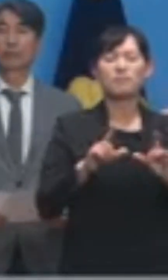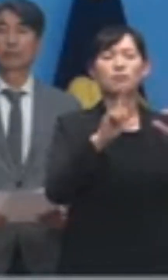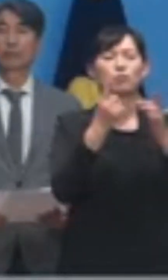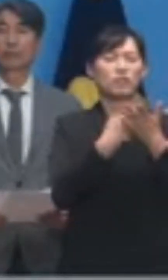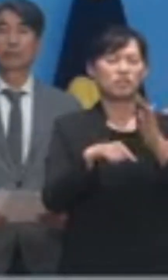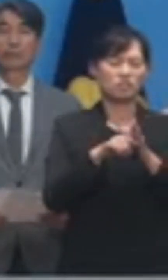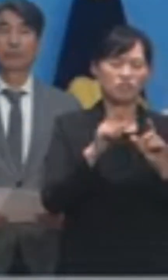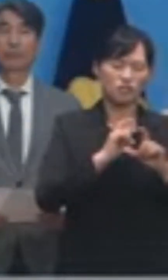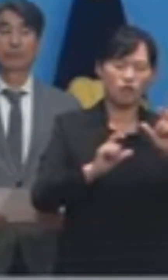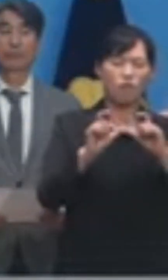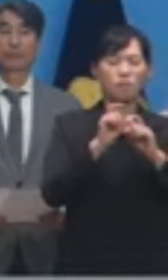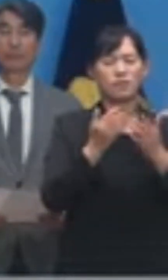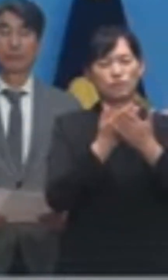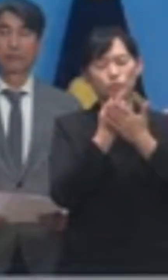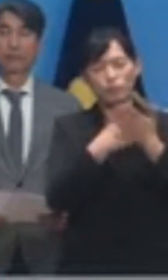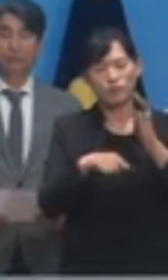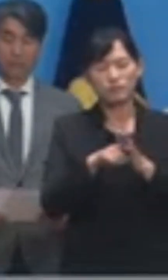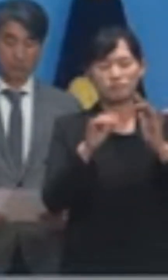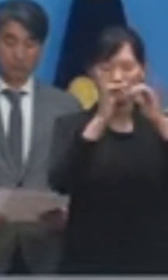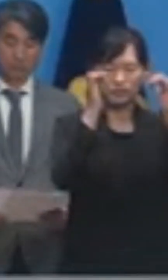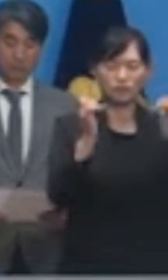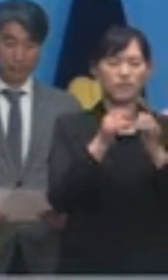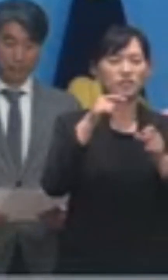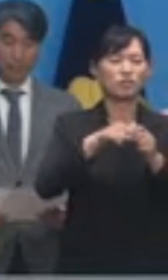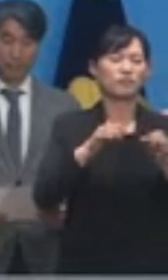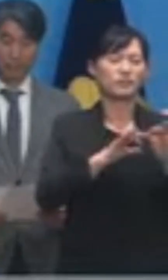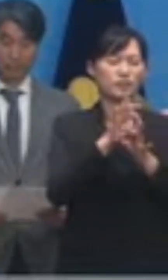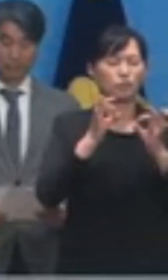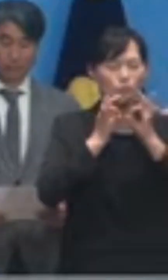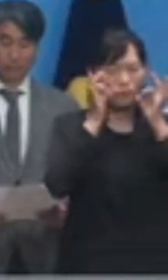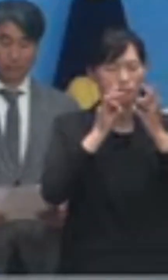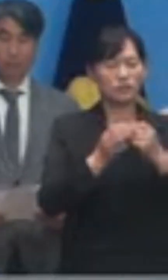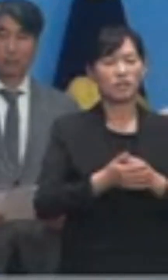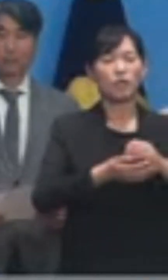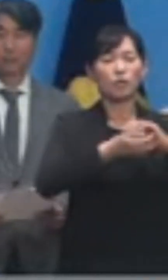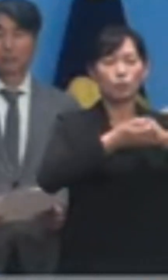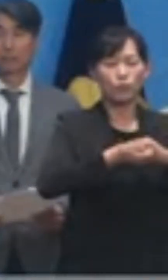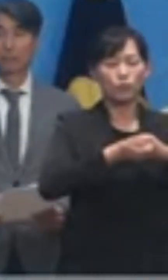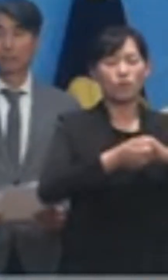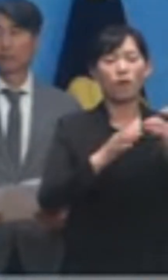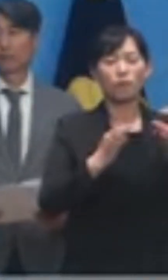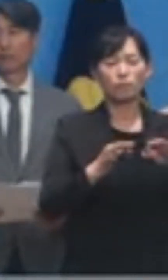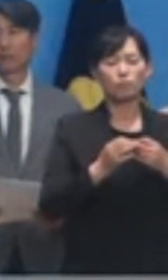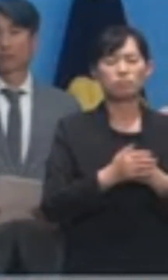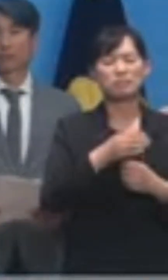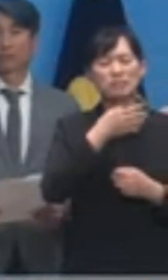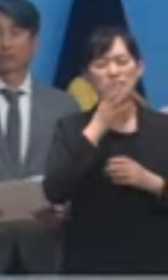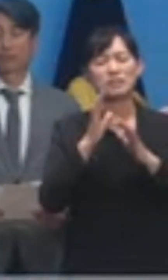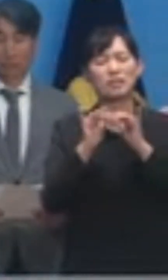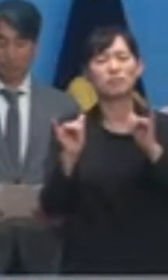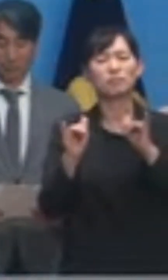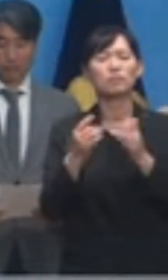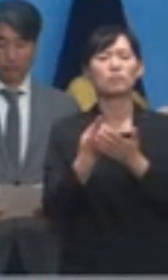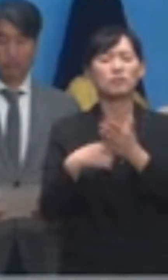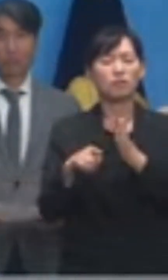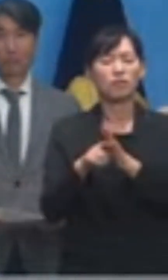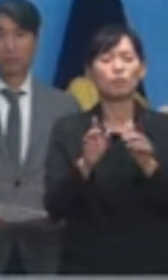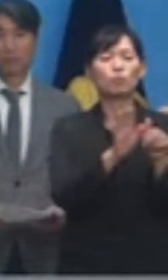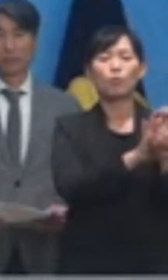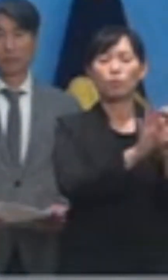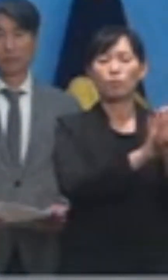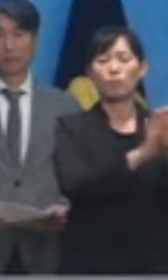나은 삶을 위해서 사회적 경제에 도전하고 있습니다. 우리 큰 농협조차도 고령화된 조합원들을 위해서 돌봄협동조합을 농협이